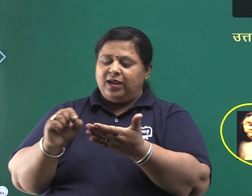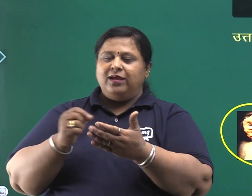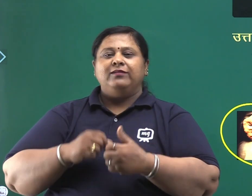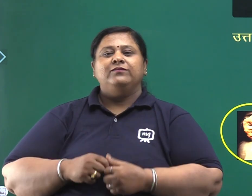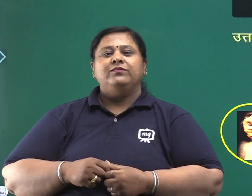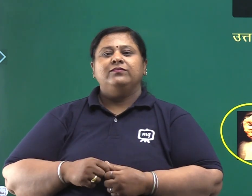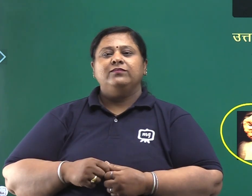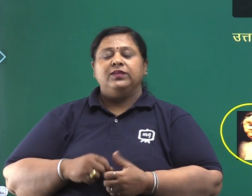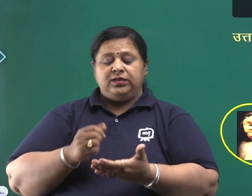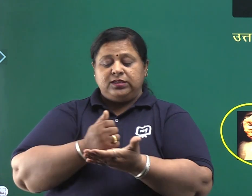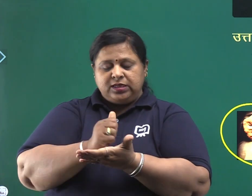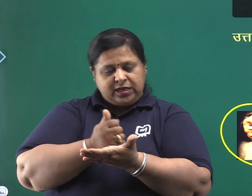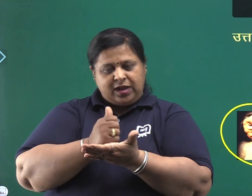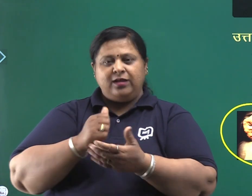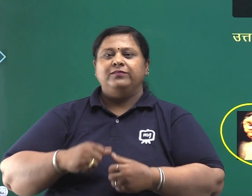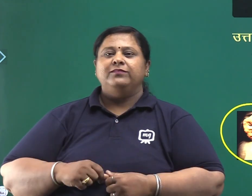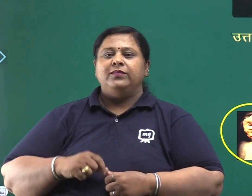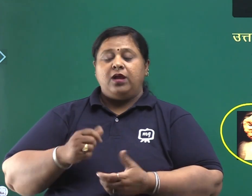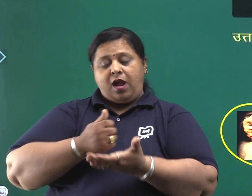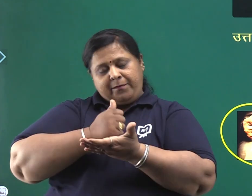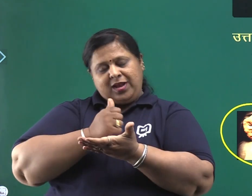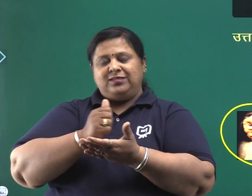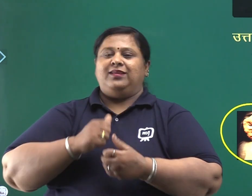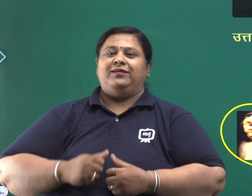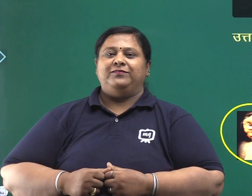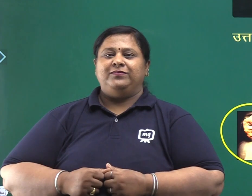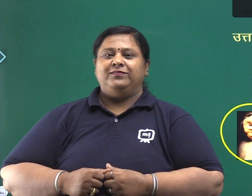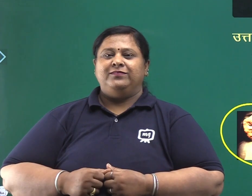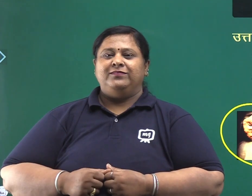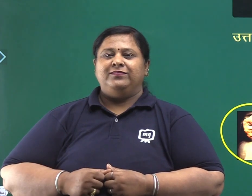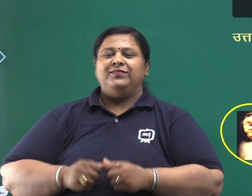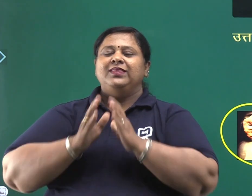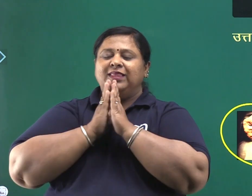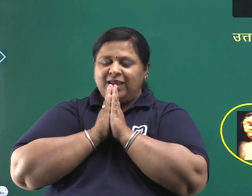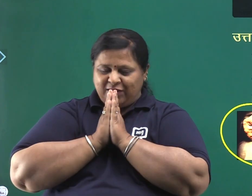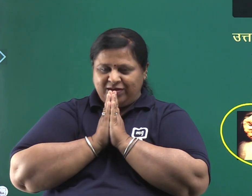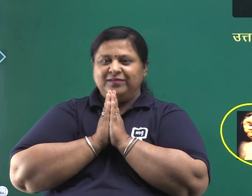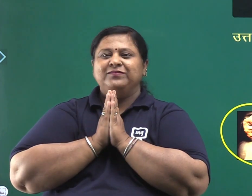लिखकर सीखने का अभ्यास करें। धन्यवाद।